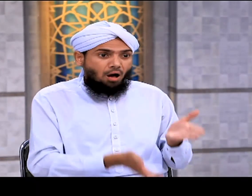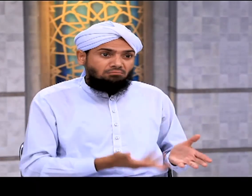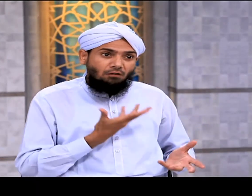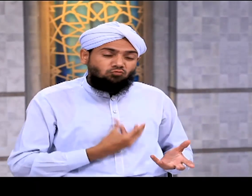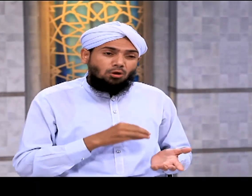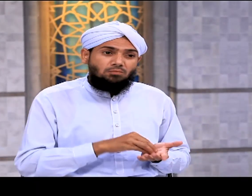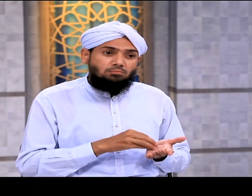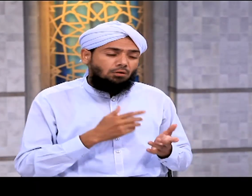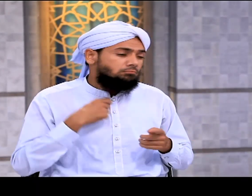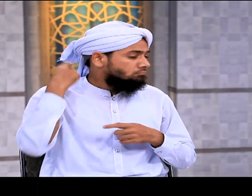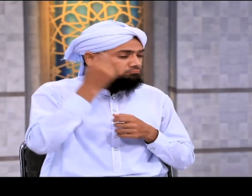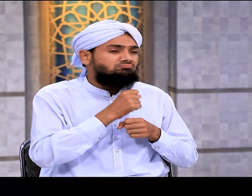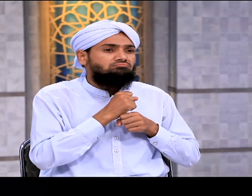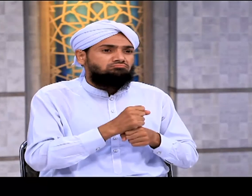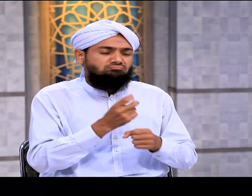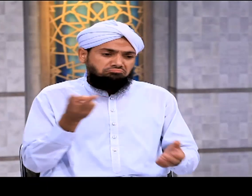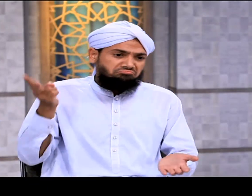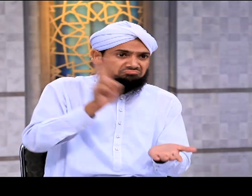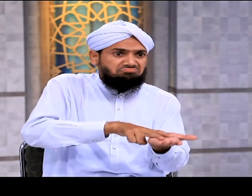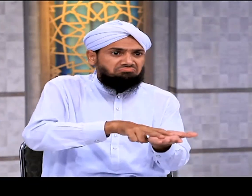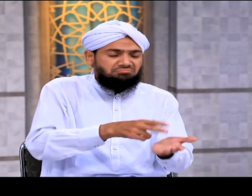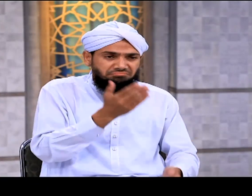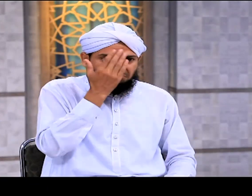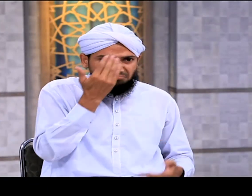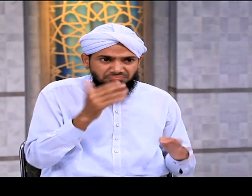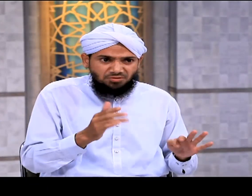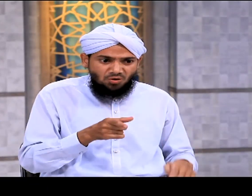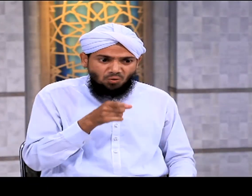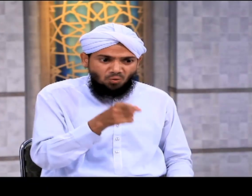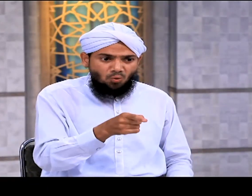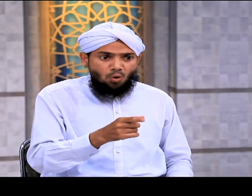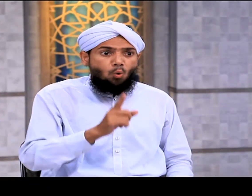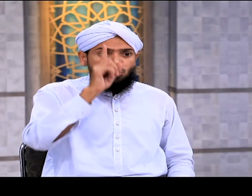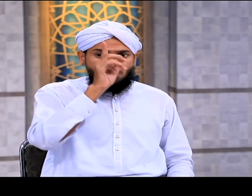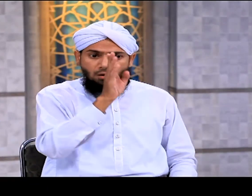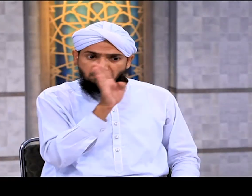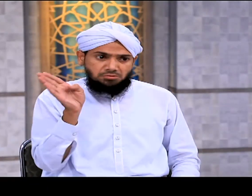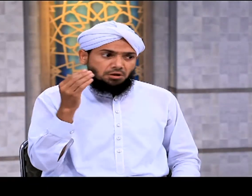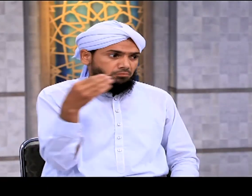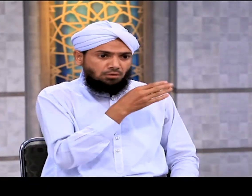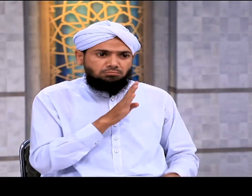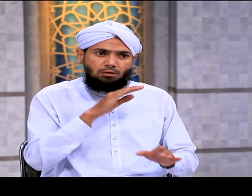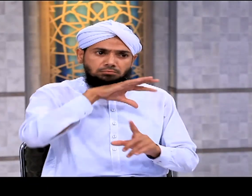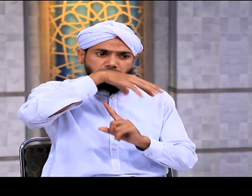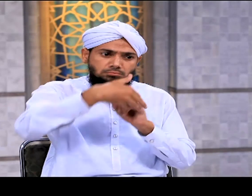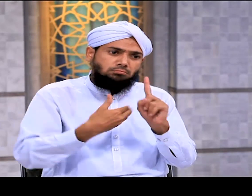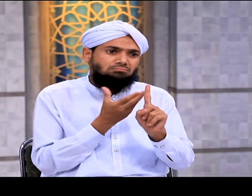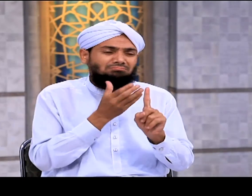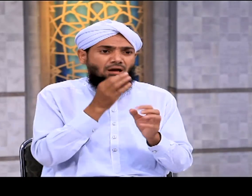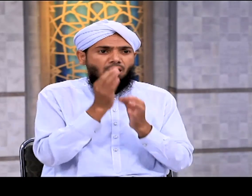کر منہ کے بل ڈال دیا جائے گا، ان کے اوپر نیچے دائیں بائیں ہر طرف آگ ہی آگ ہوگی،